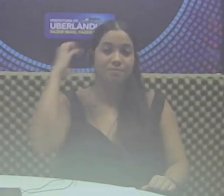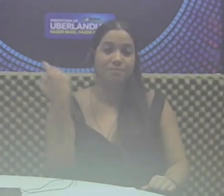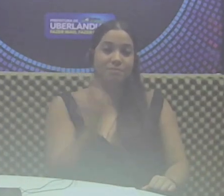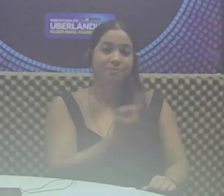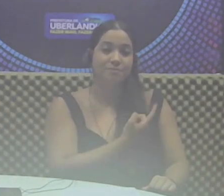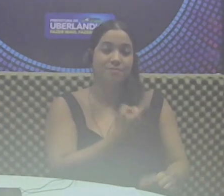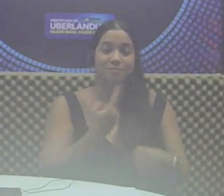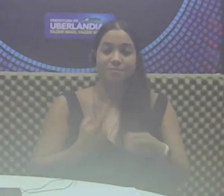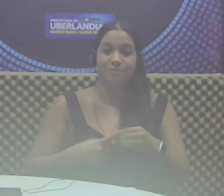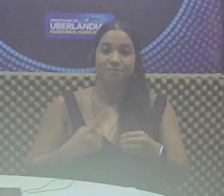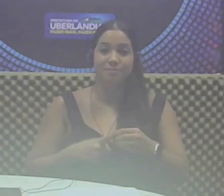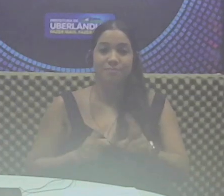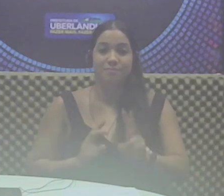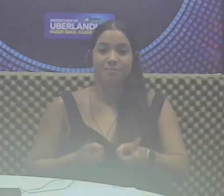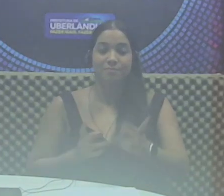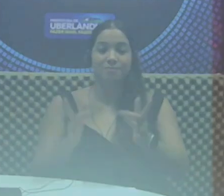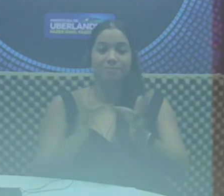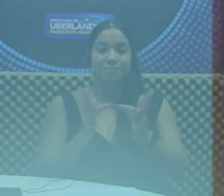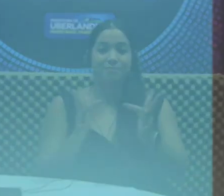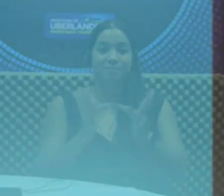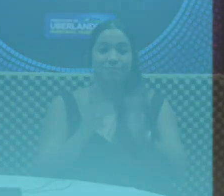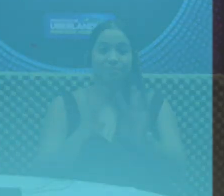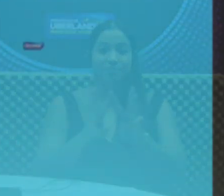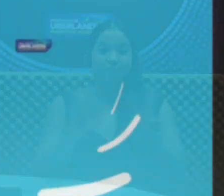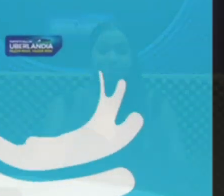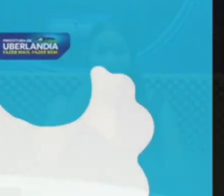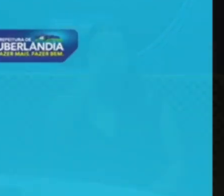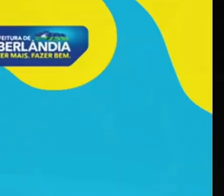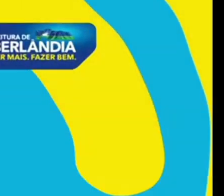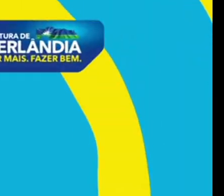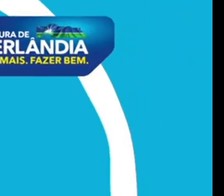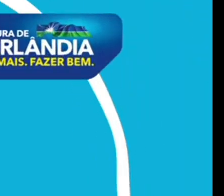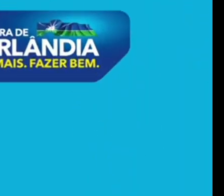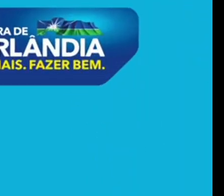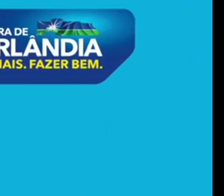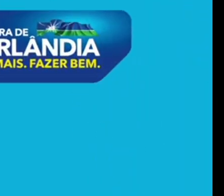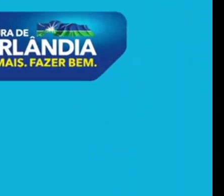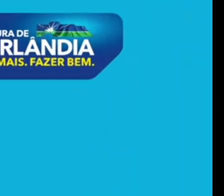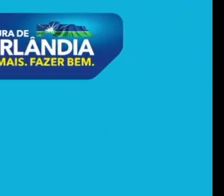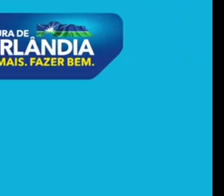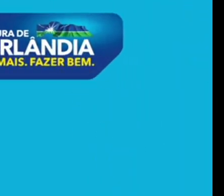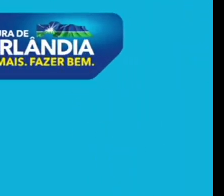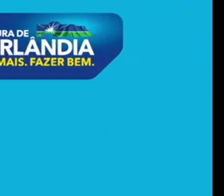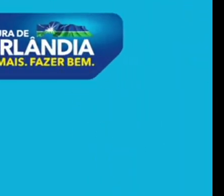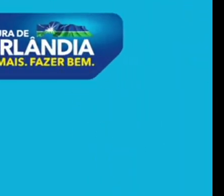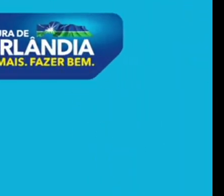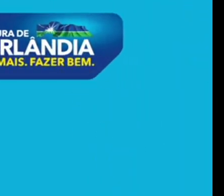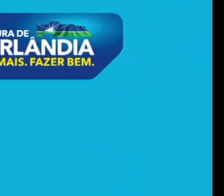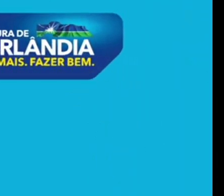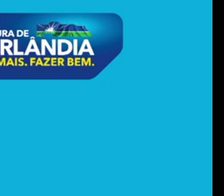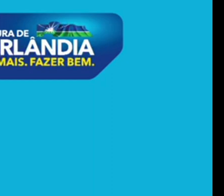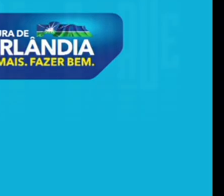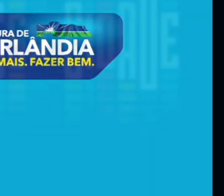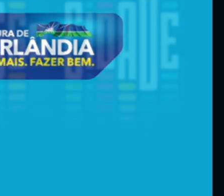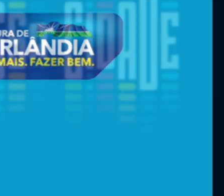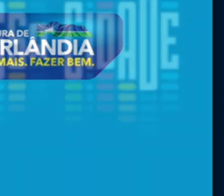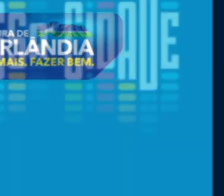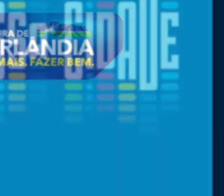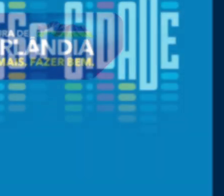programa da Rádio Nossa Cidade. Continue conosco no portal da Prefeitura e nas redes sociais.